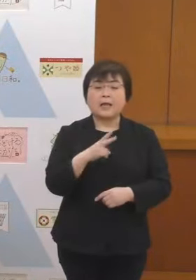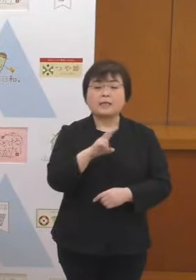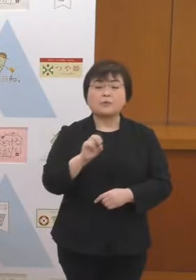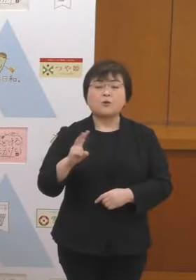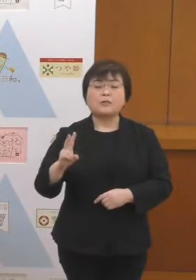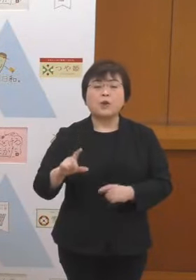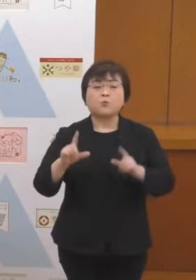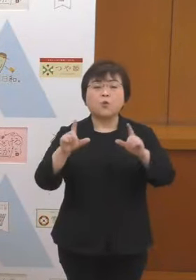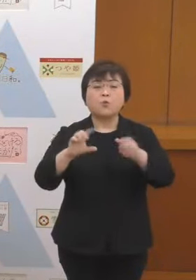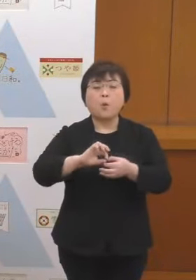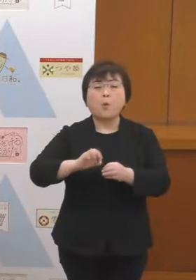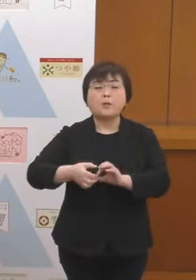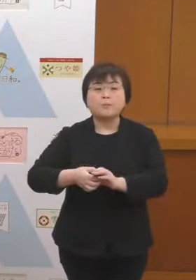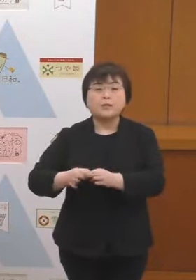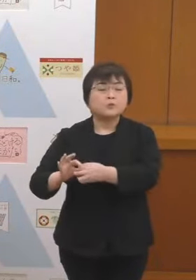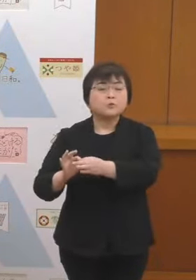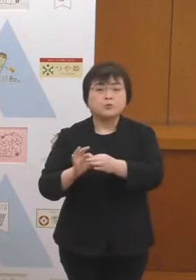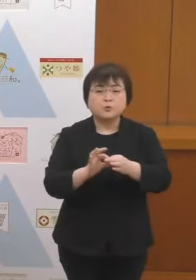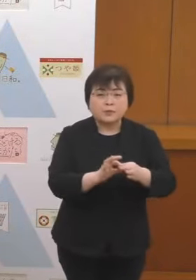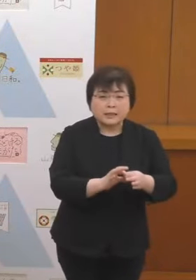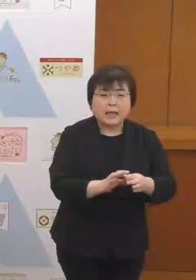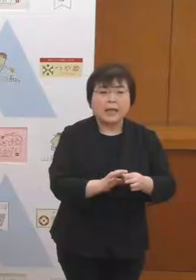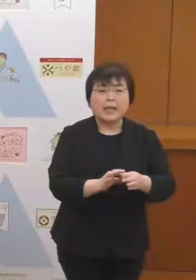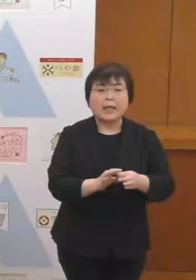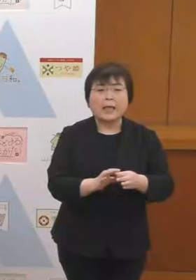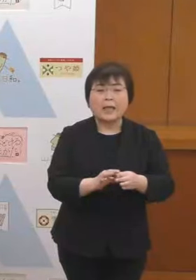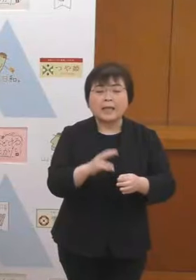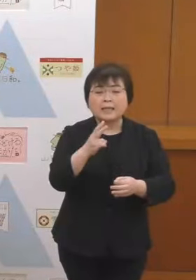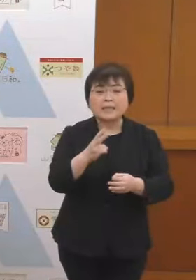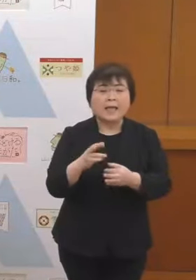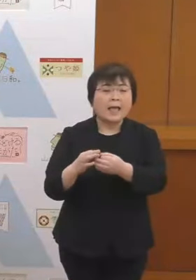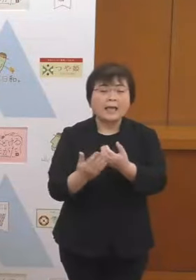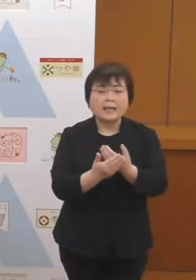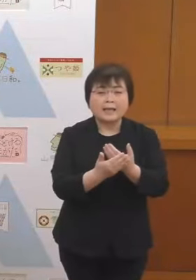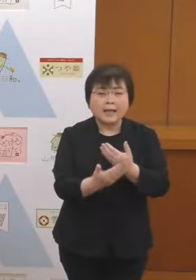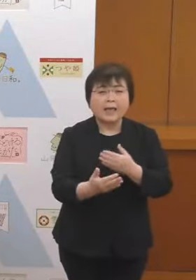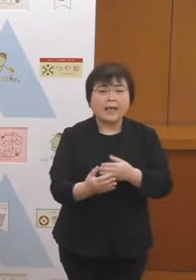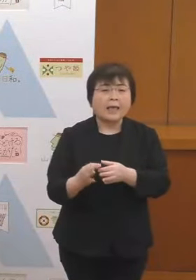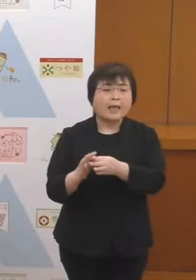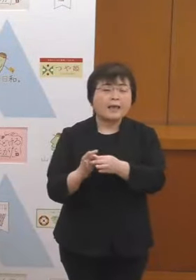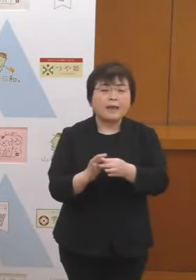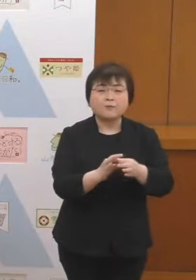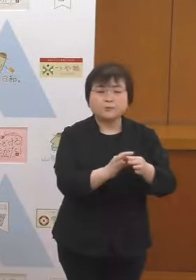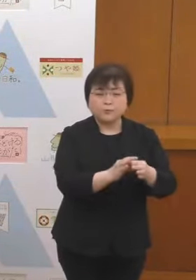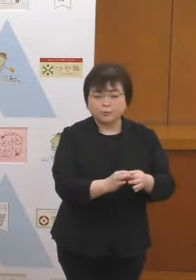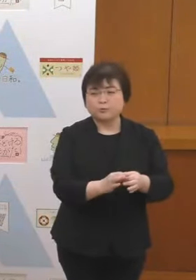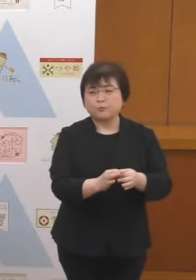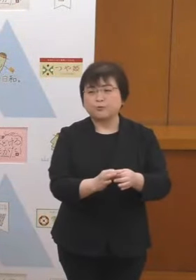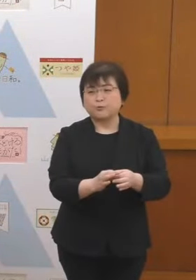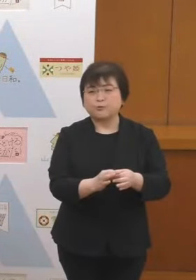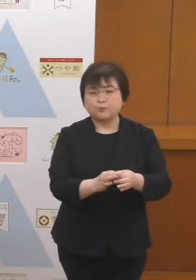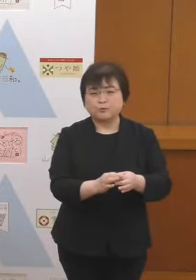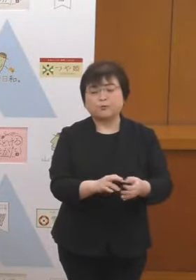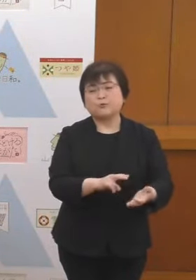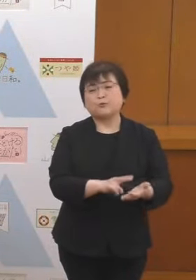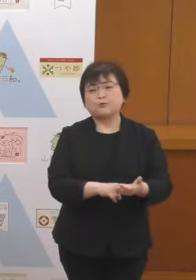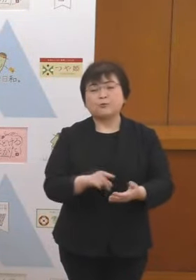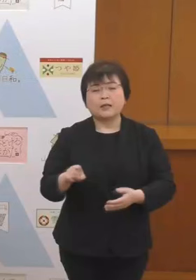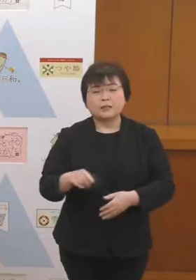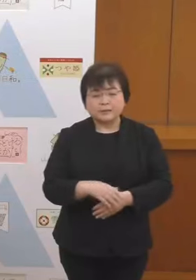2020オリンピックに続いてえ2大会連続での代表内定でございます